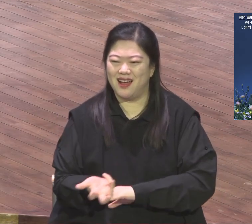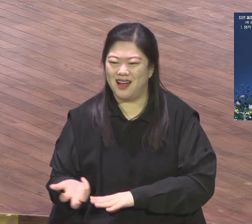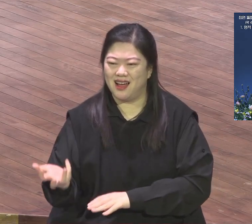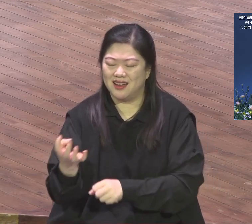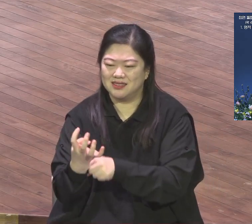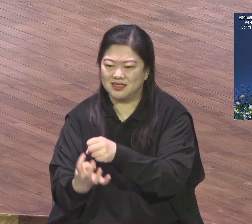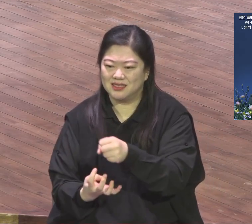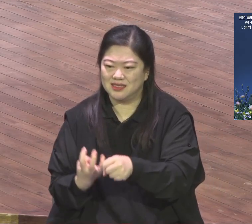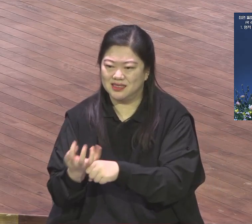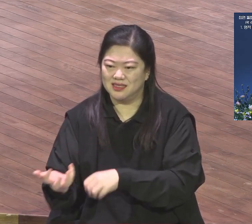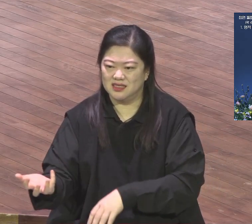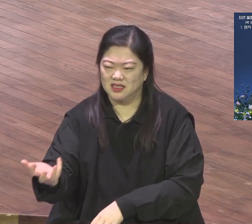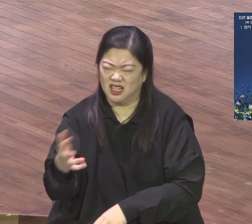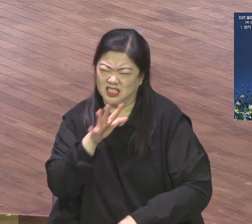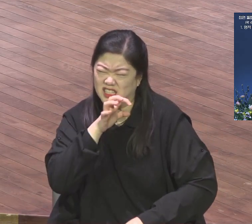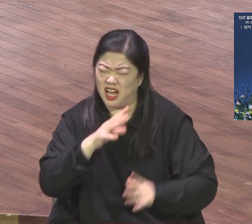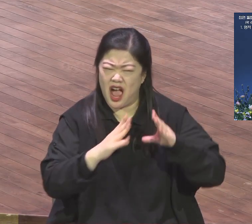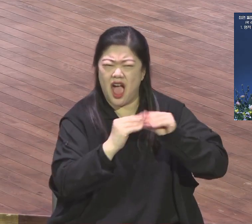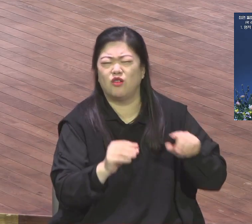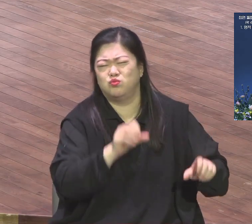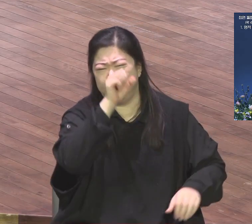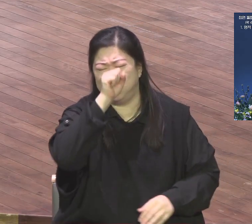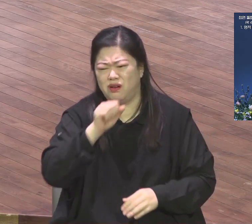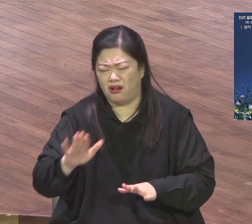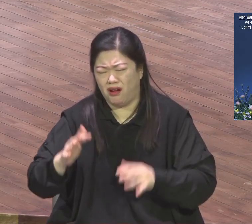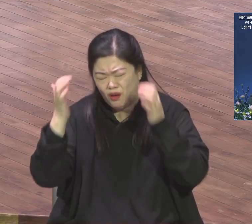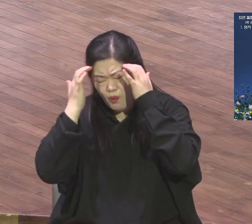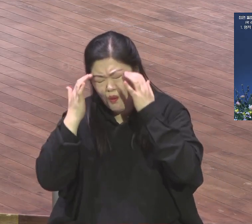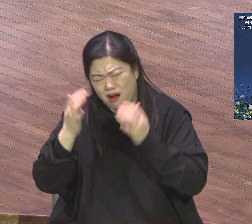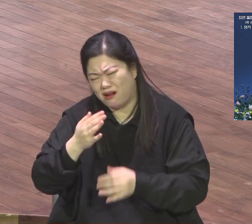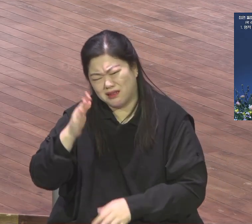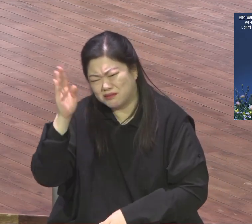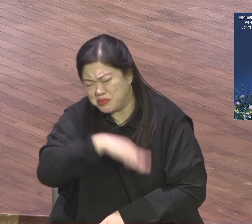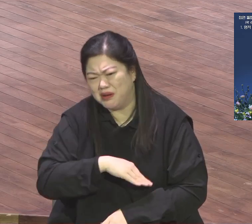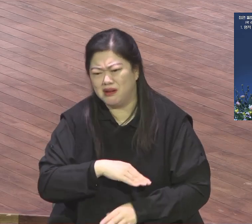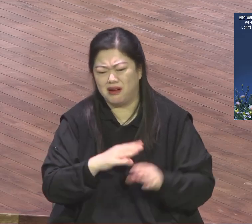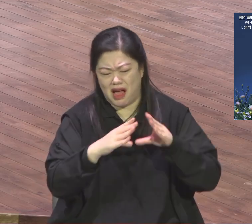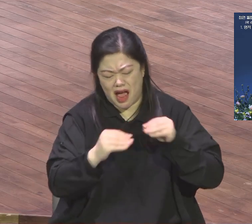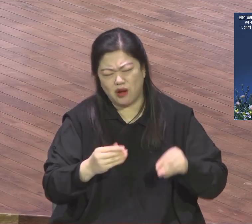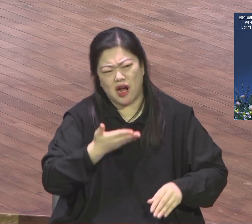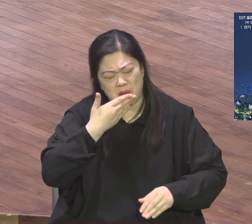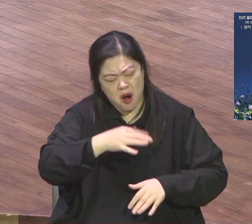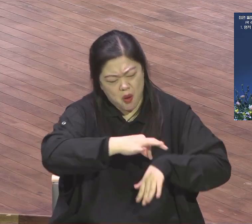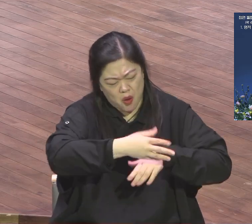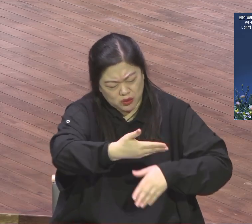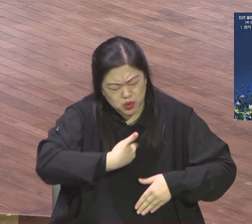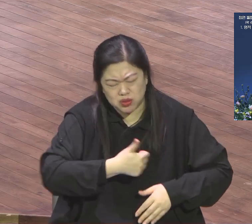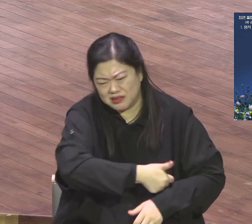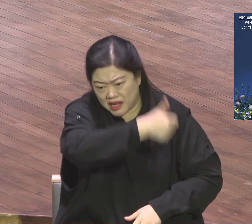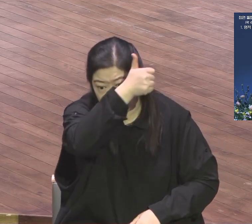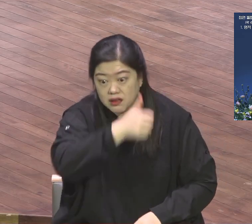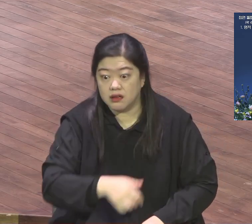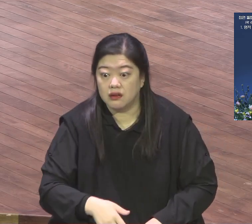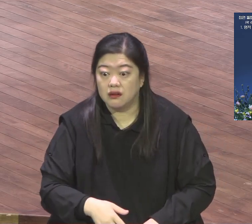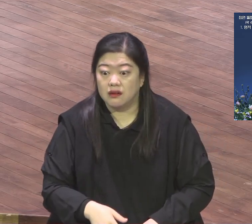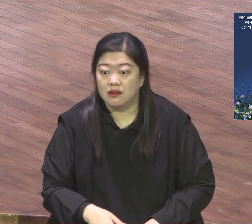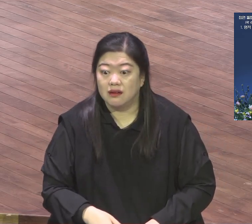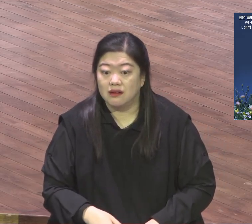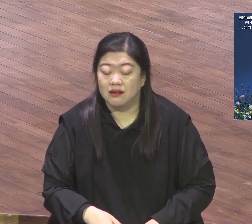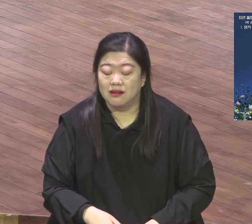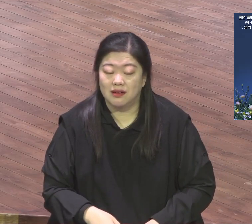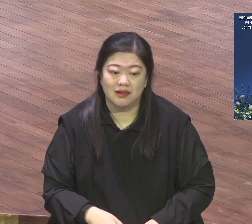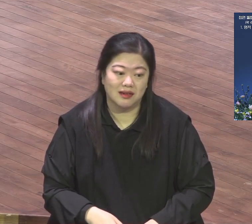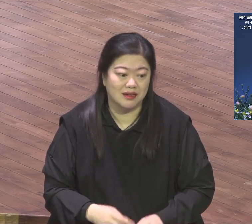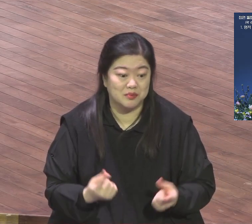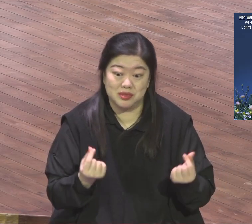여기서 잘 보아야 될 것은요, 믿음이 없으면요 늘 보는 눈이 근시안적입니다. 보는